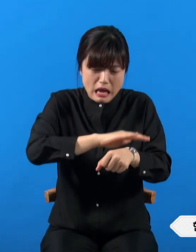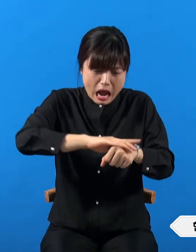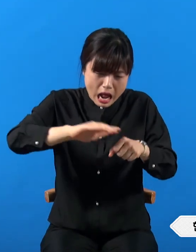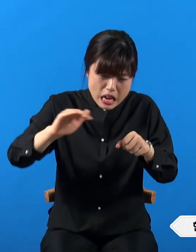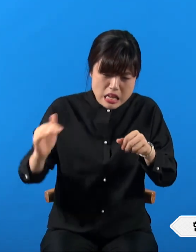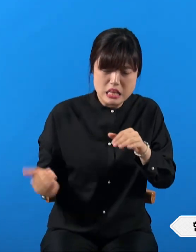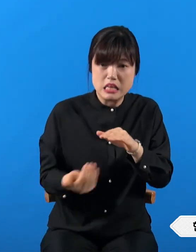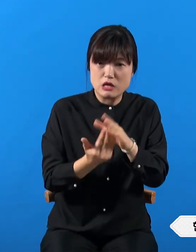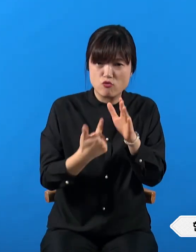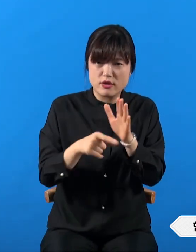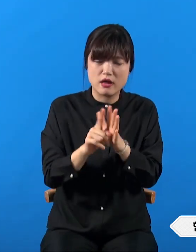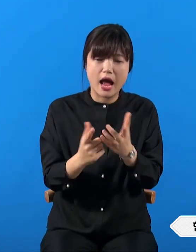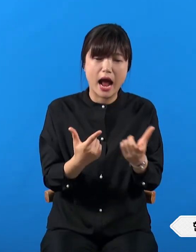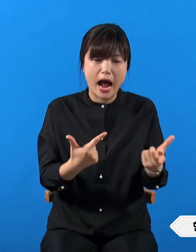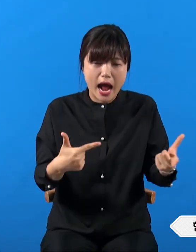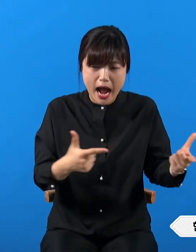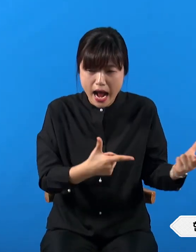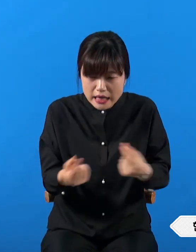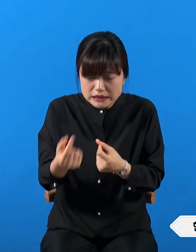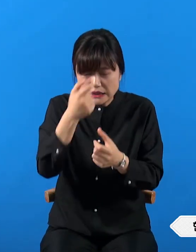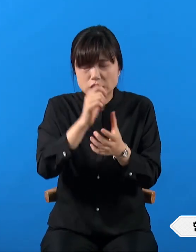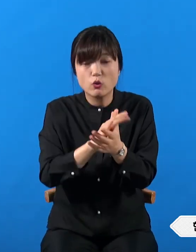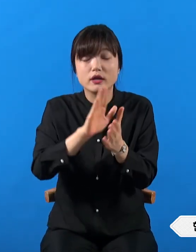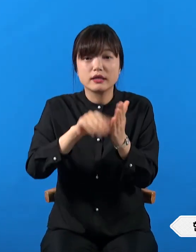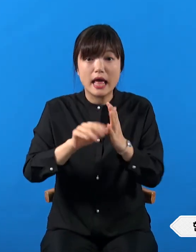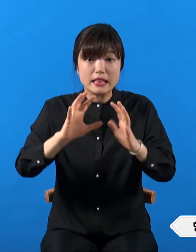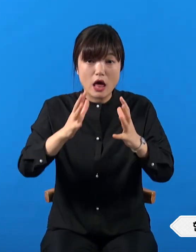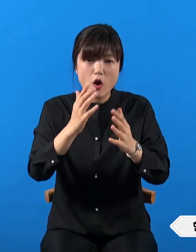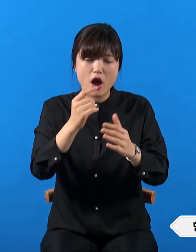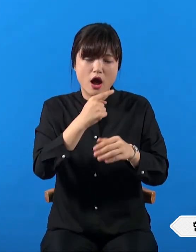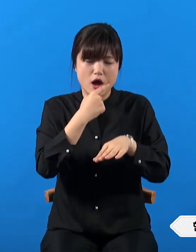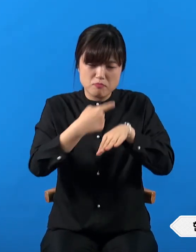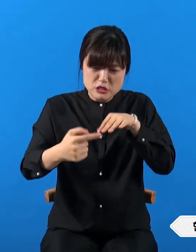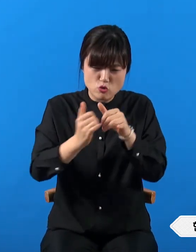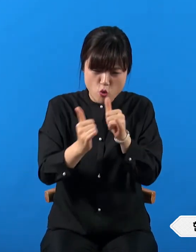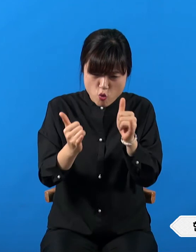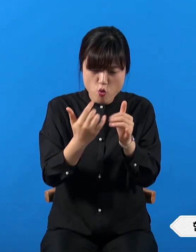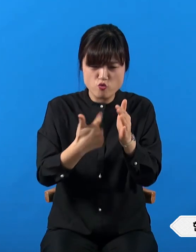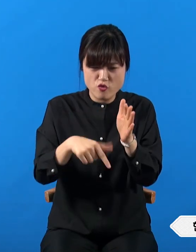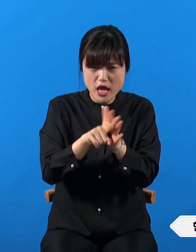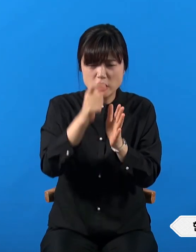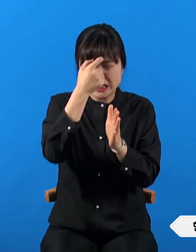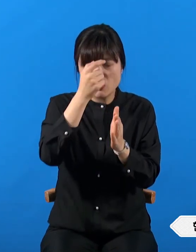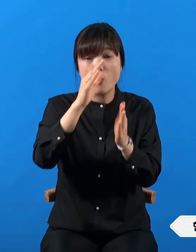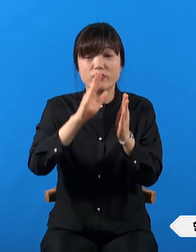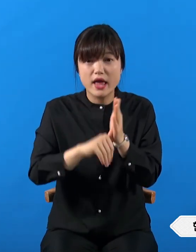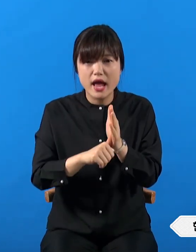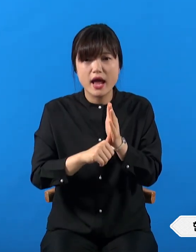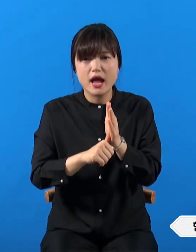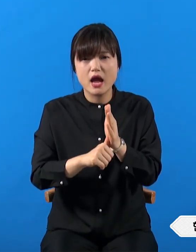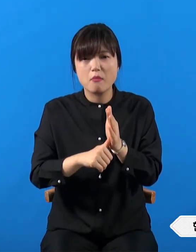다 같이 기도할 때, 또 무슨 나라와 민족을 위해서 기도할 때, 중병을 앓고 있는